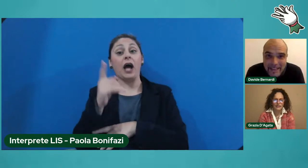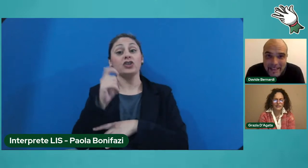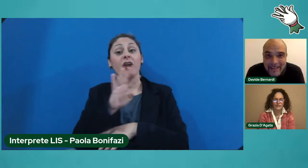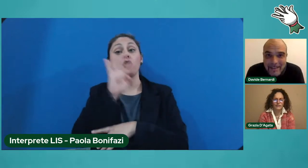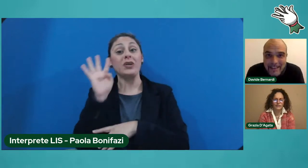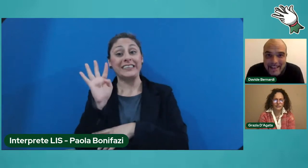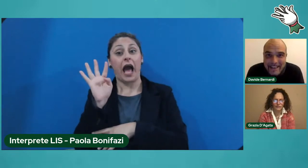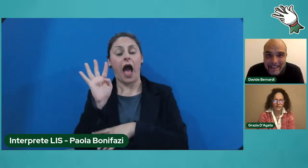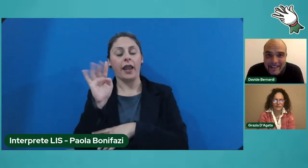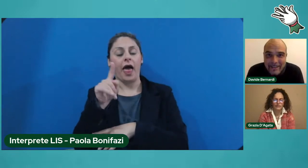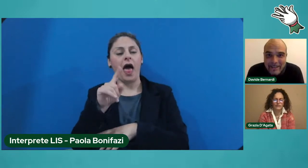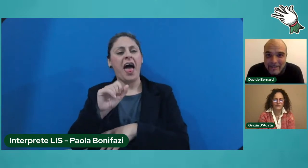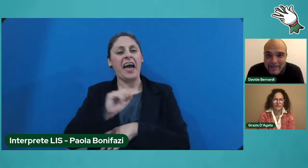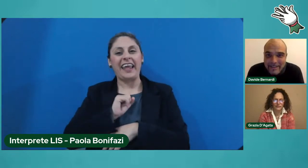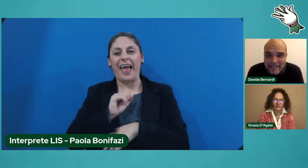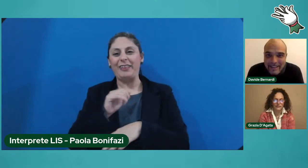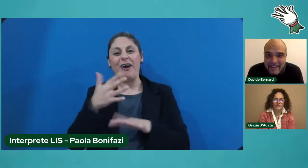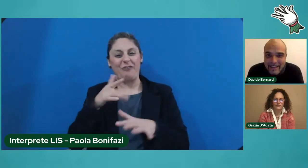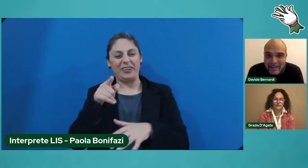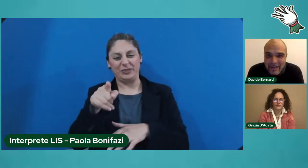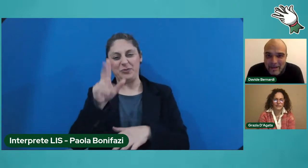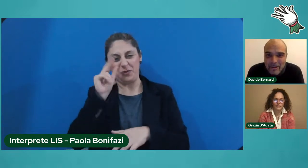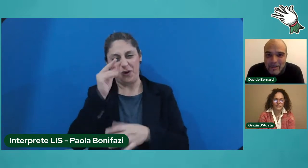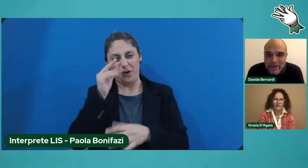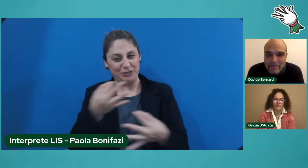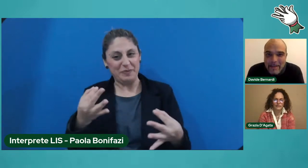che forse lo conosci bene, mentre